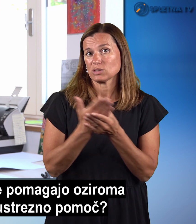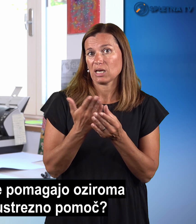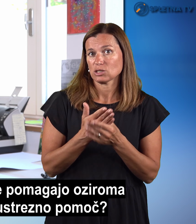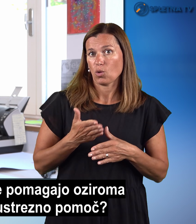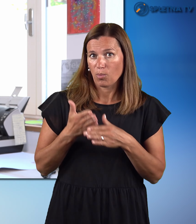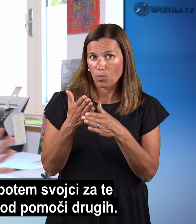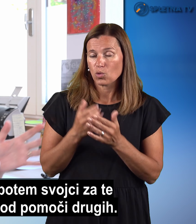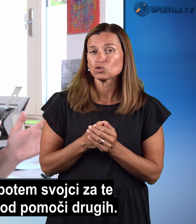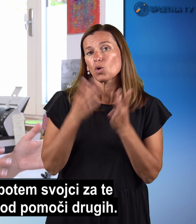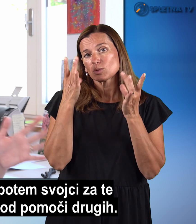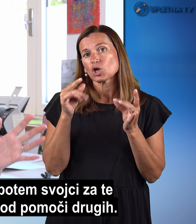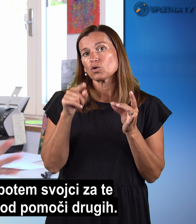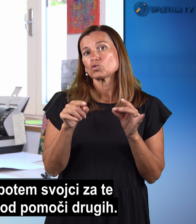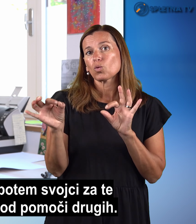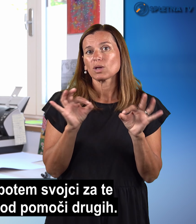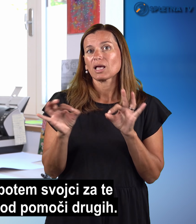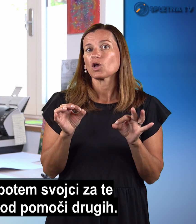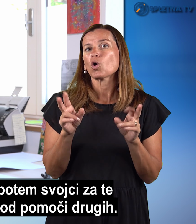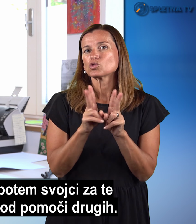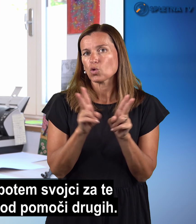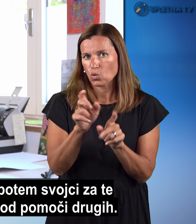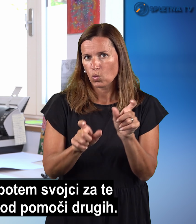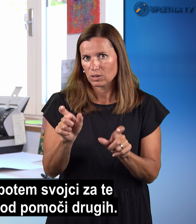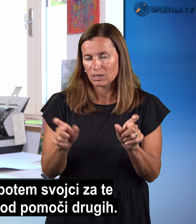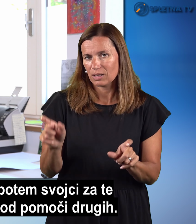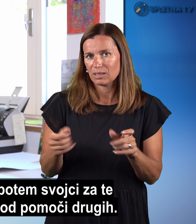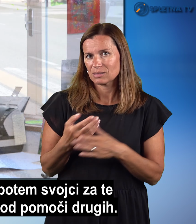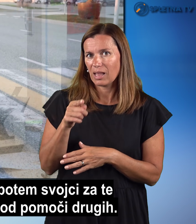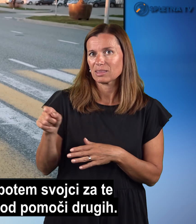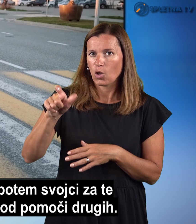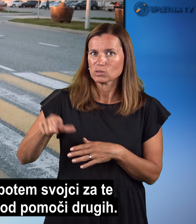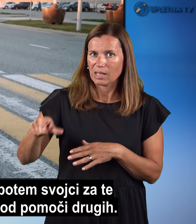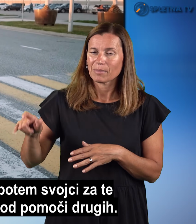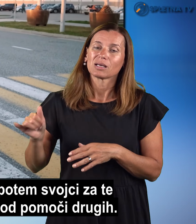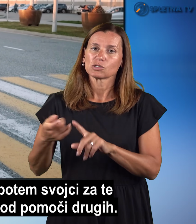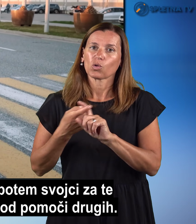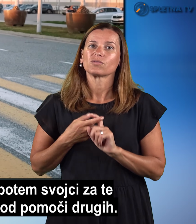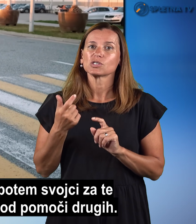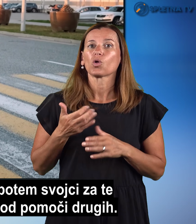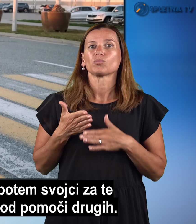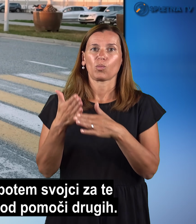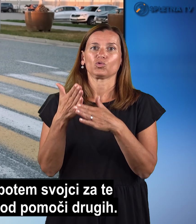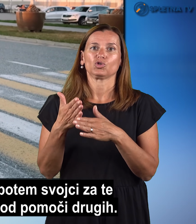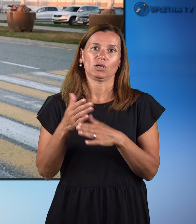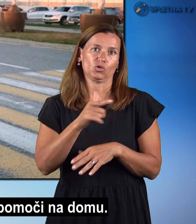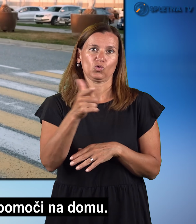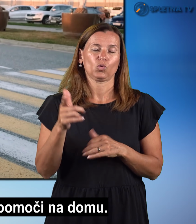ustrezno pomoč, ponavadi to urejajo potem svojci za te osebe, ki so odvisne od pomoči